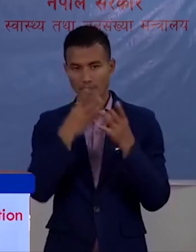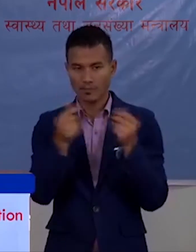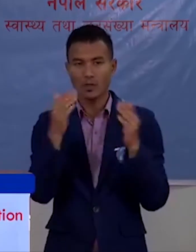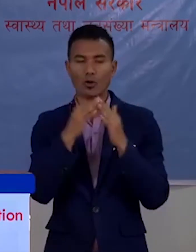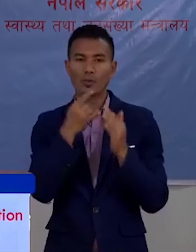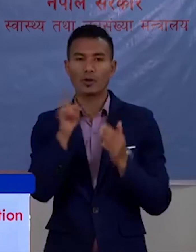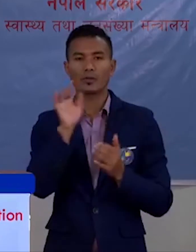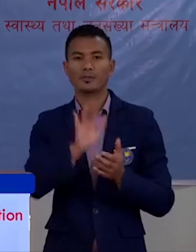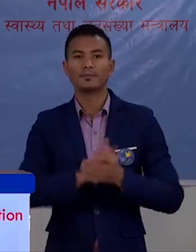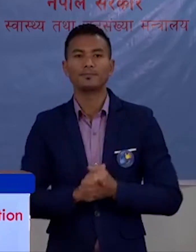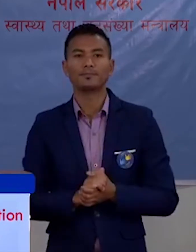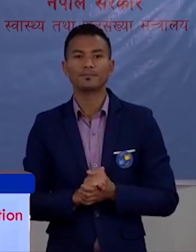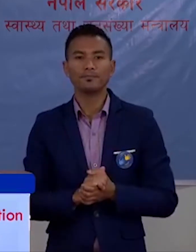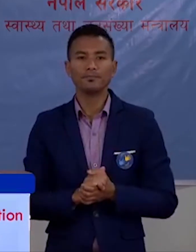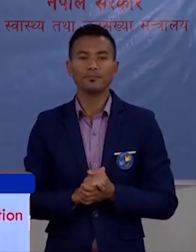घर फर्किसक्नु भएको छ।